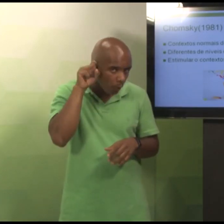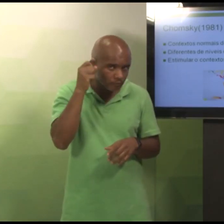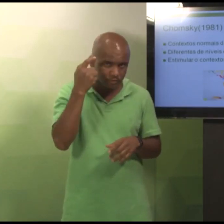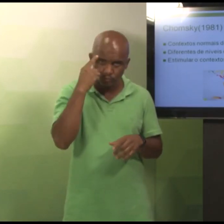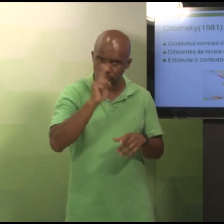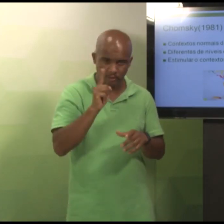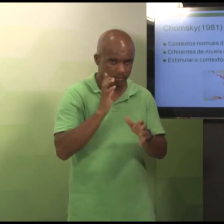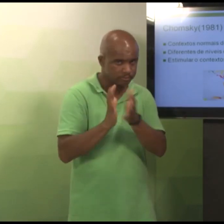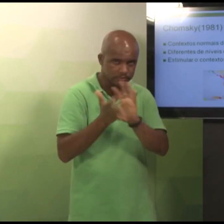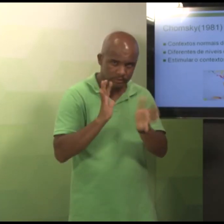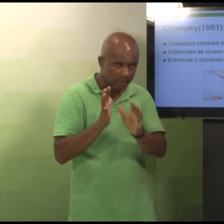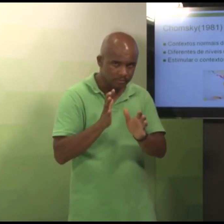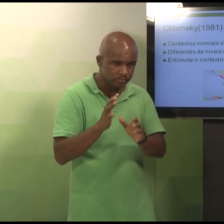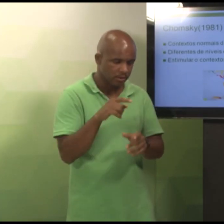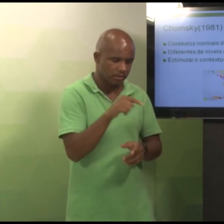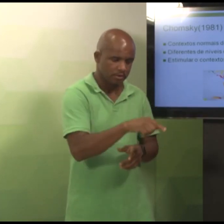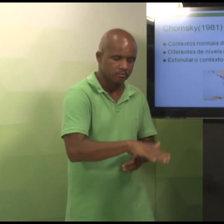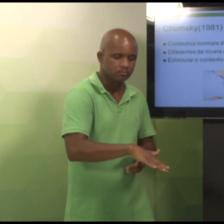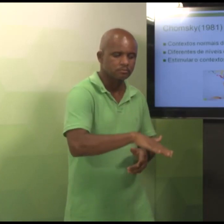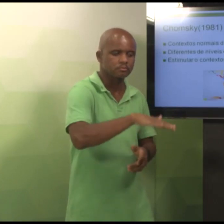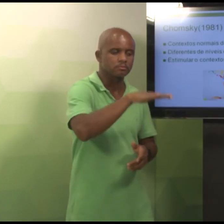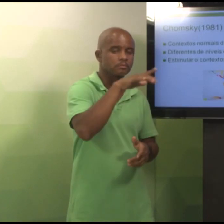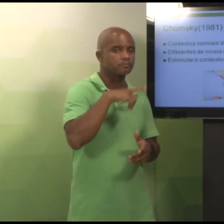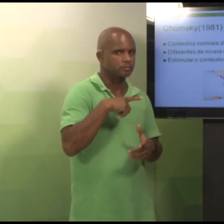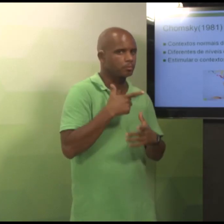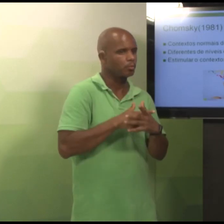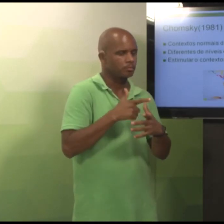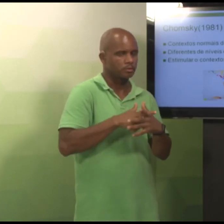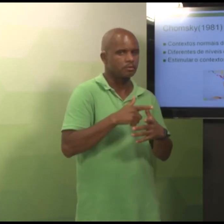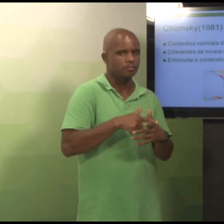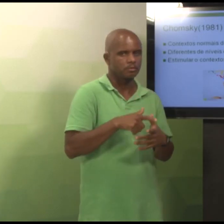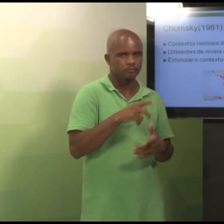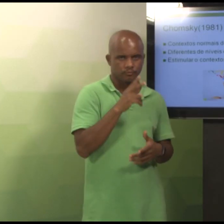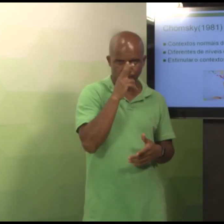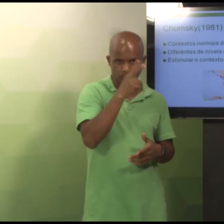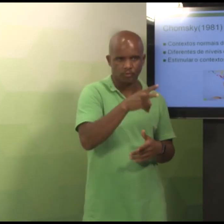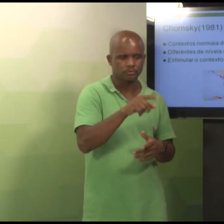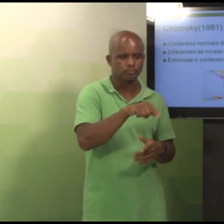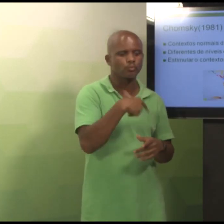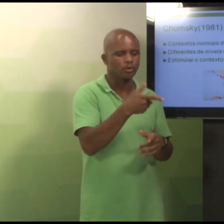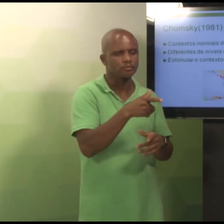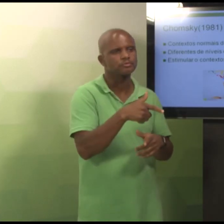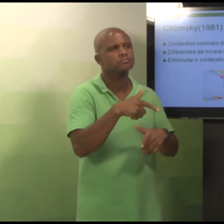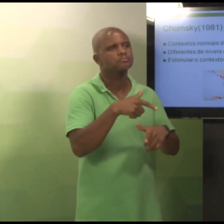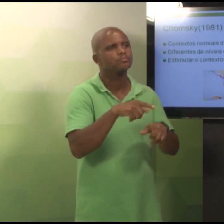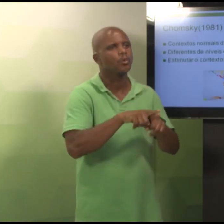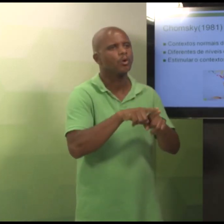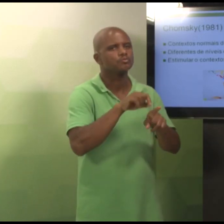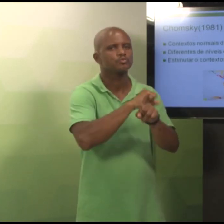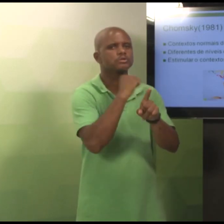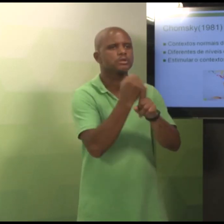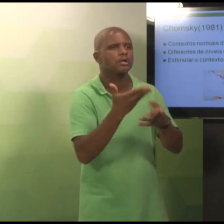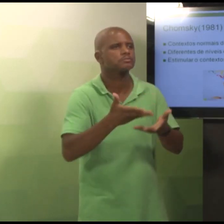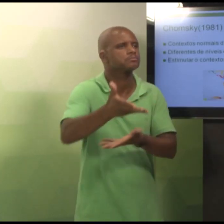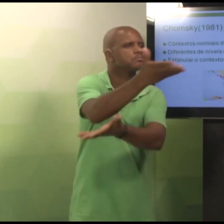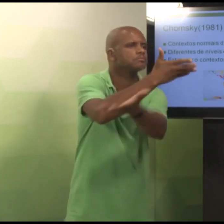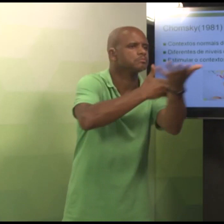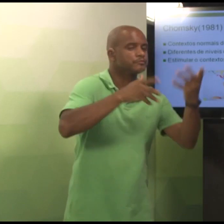Nesse caso, os ouvintes não sabem língua de sinais e gera um problema ali. A